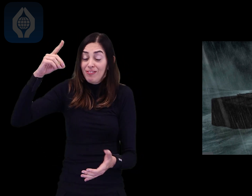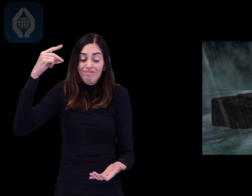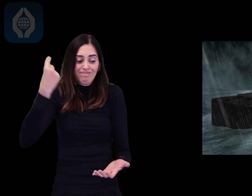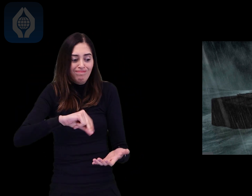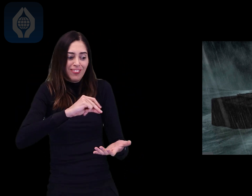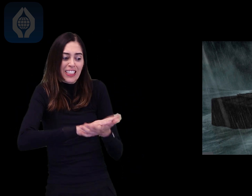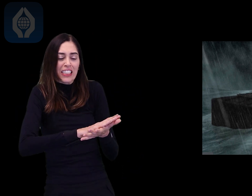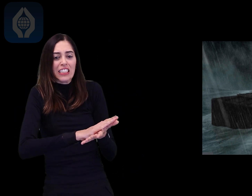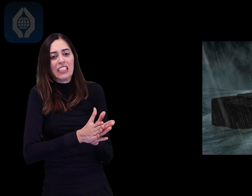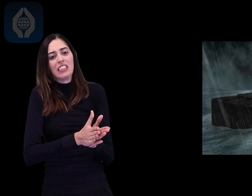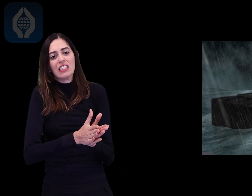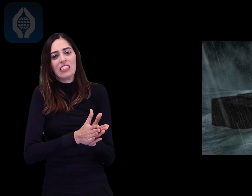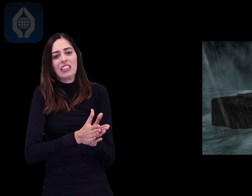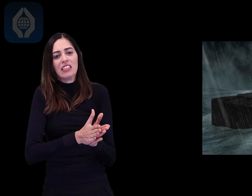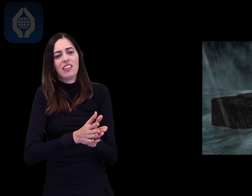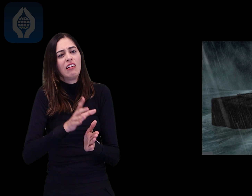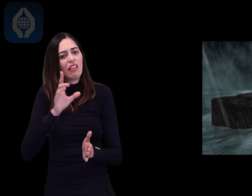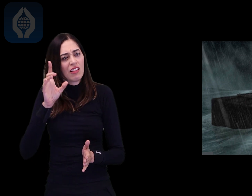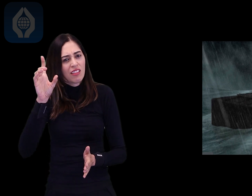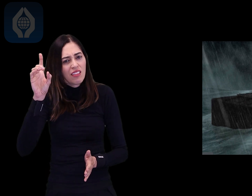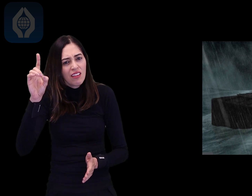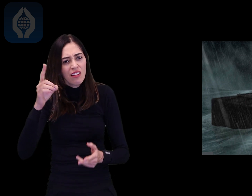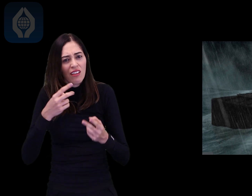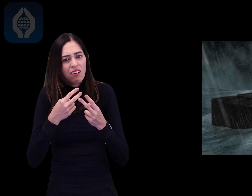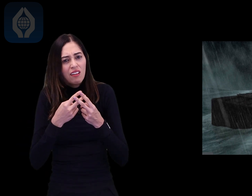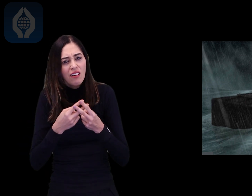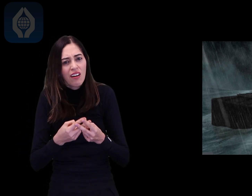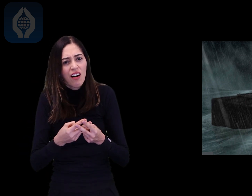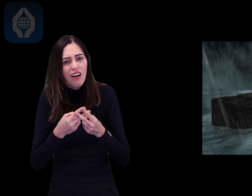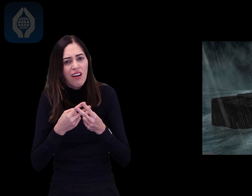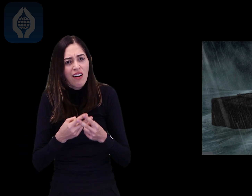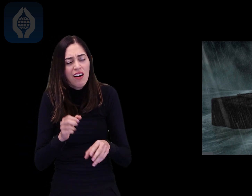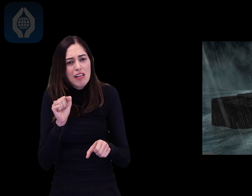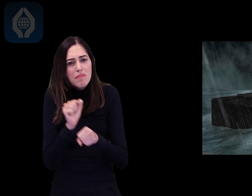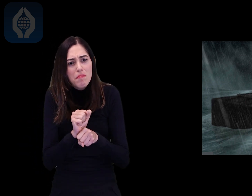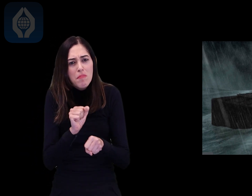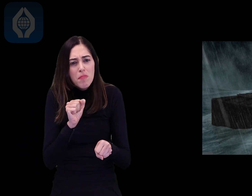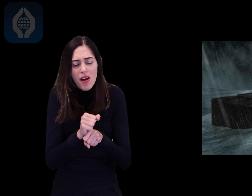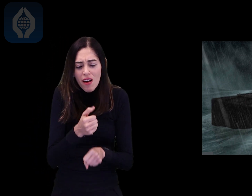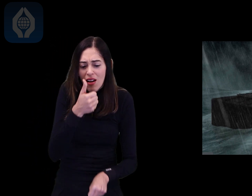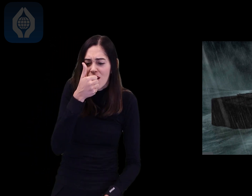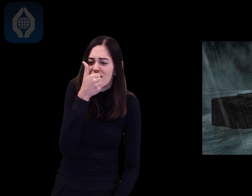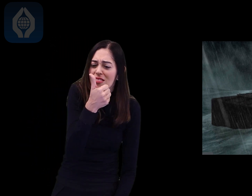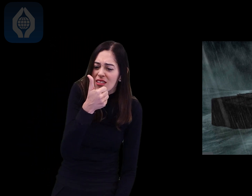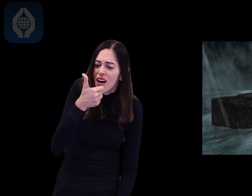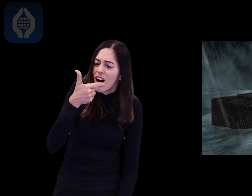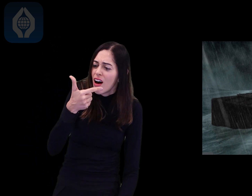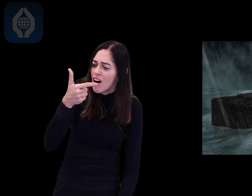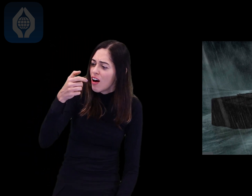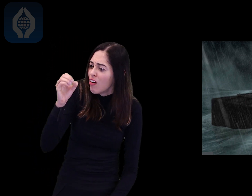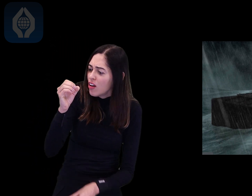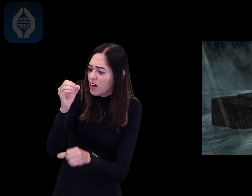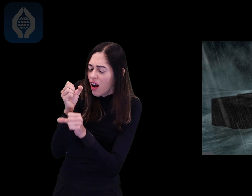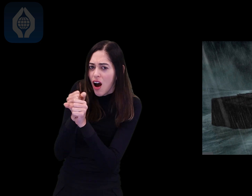Conclusão. Deus é paciente. Ele esperou 120 anos para que os homens se arrependessem de seus maus